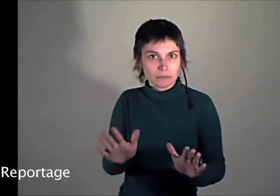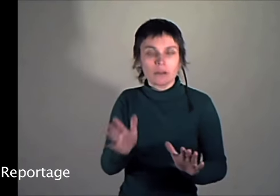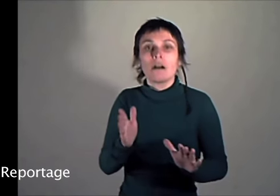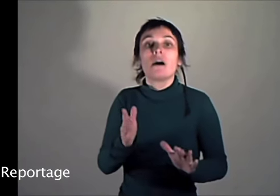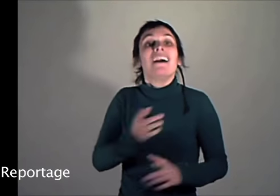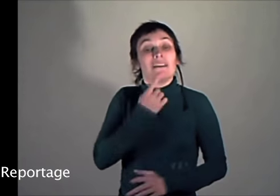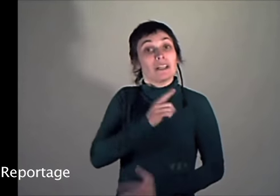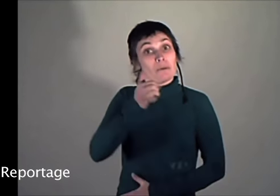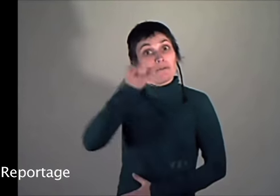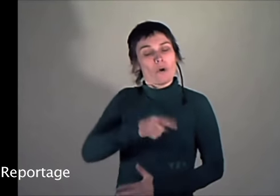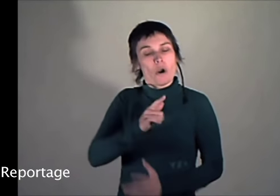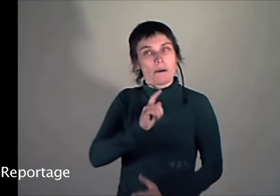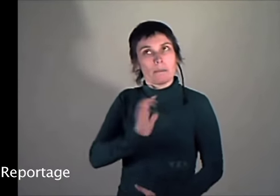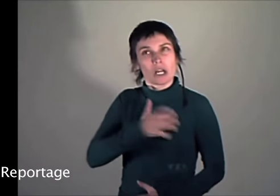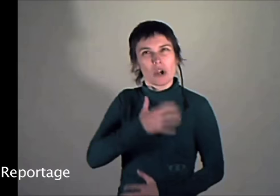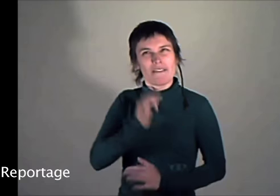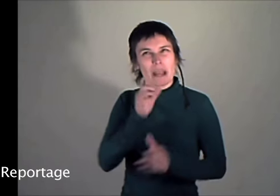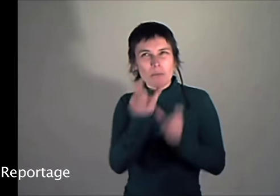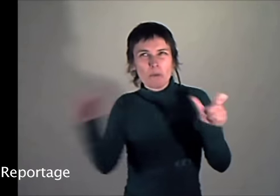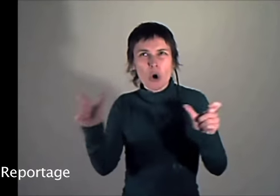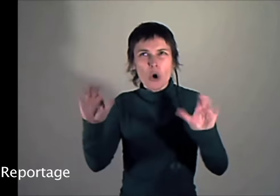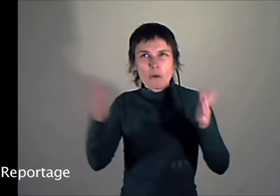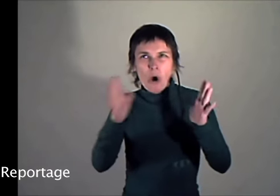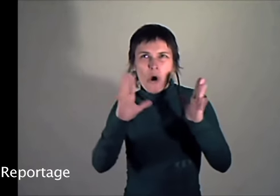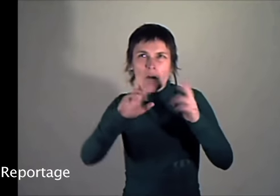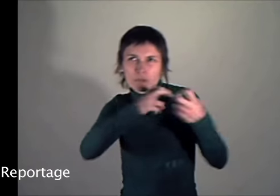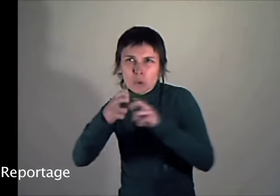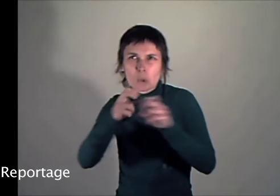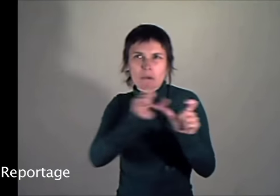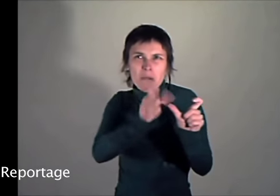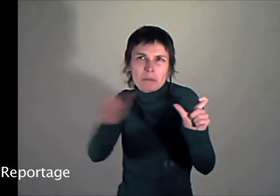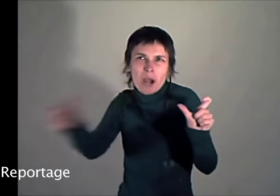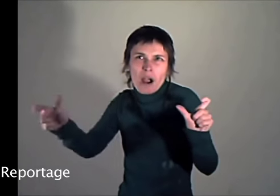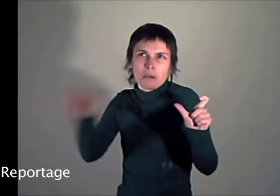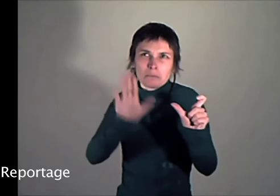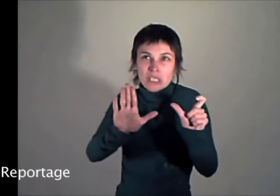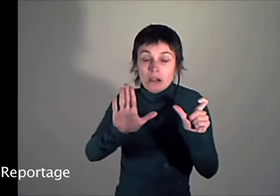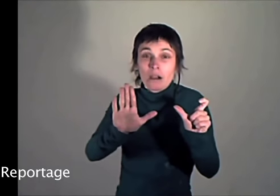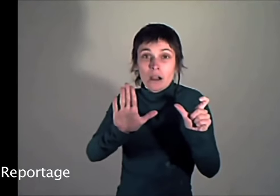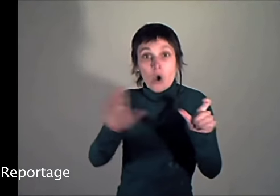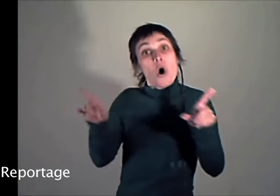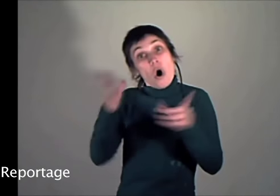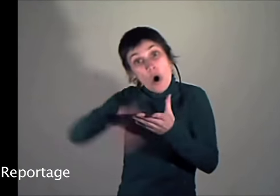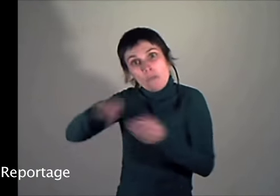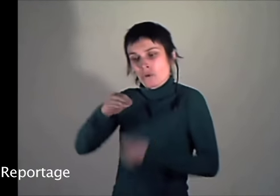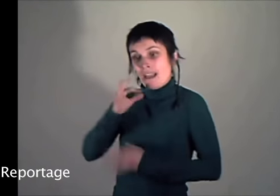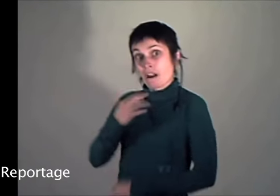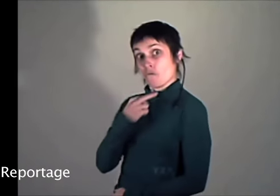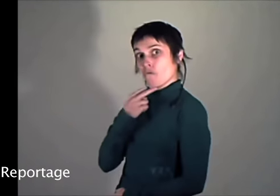ils n'ont pas le retour. Donc, ils n'ont pas le contrôle sur ce qu'ils émettent. Ça veut dire que, déjà, pour se